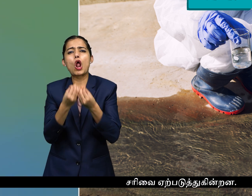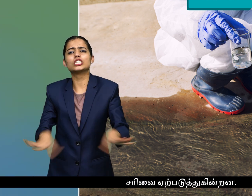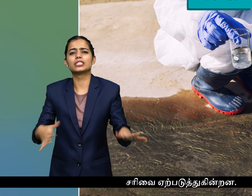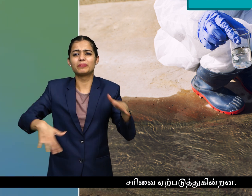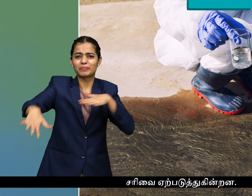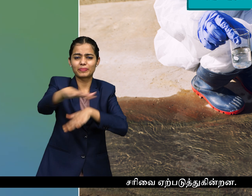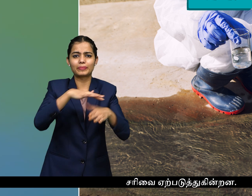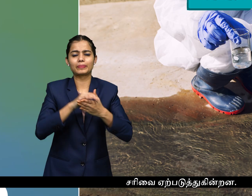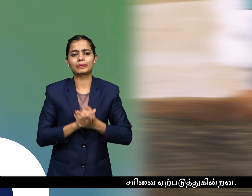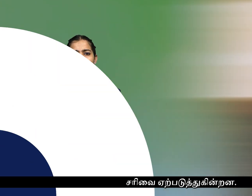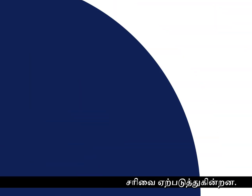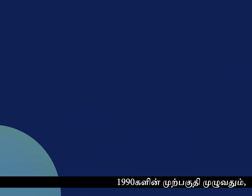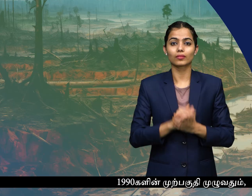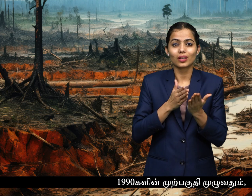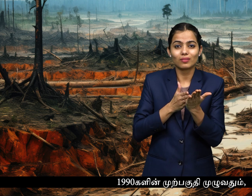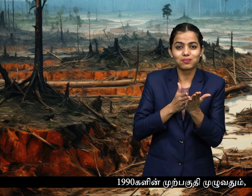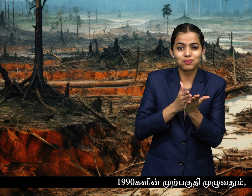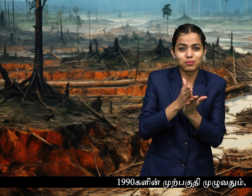சரிவை ஏற்படுத்துகின்றன.